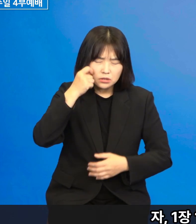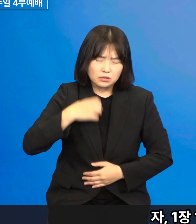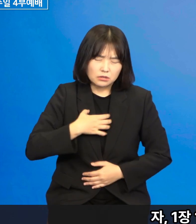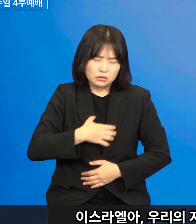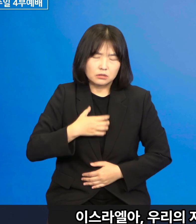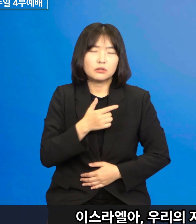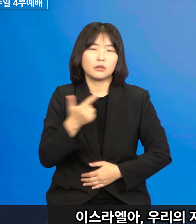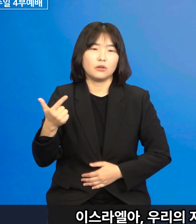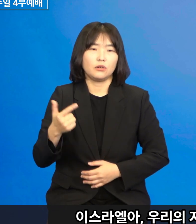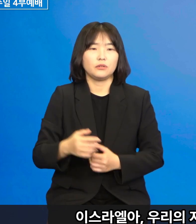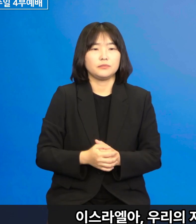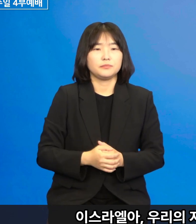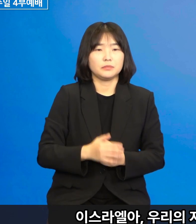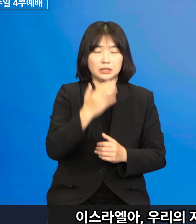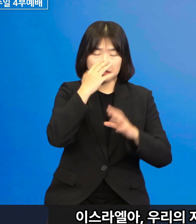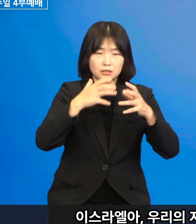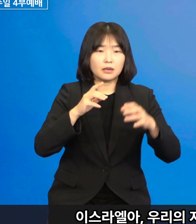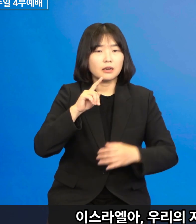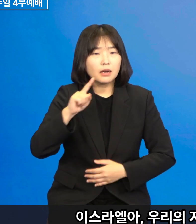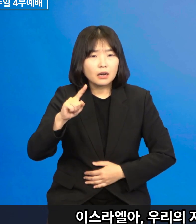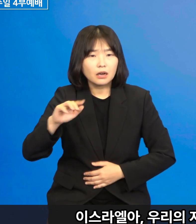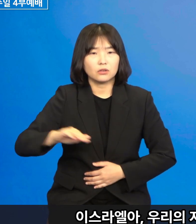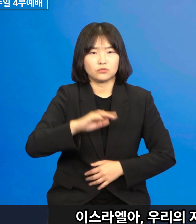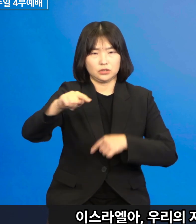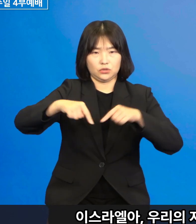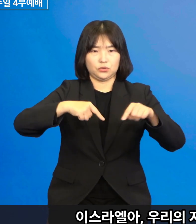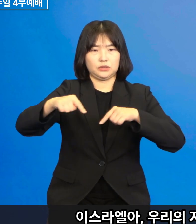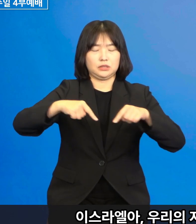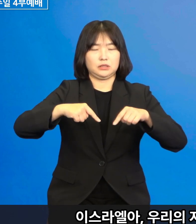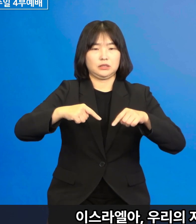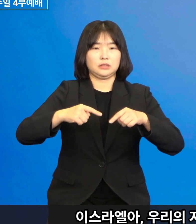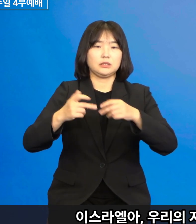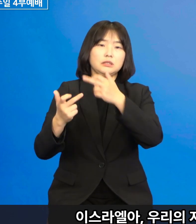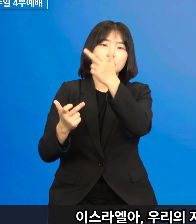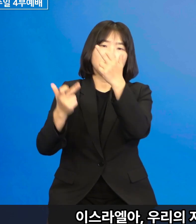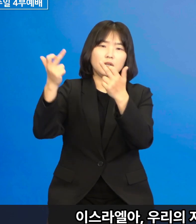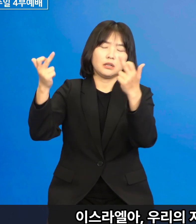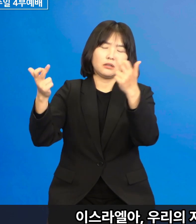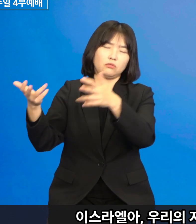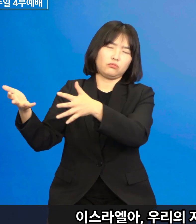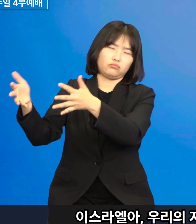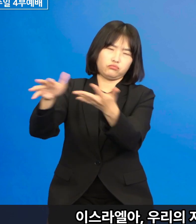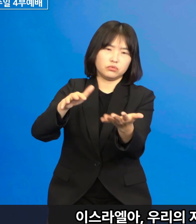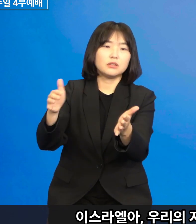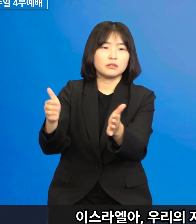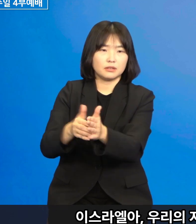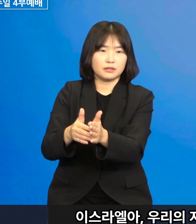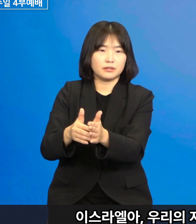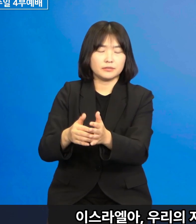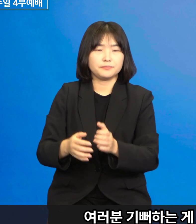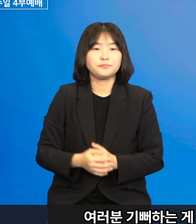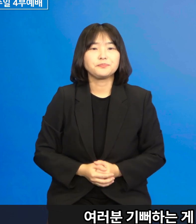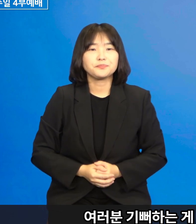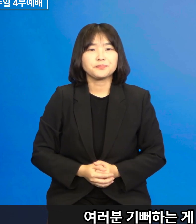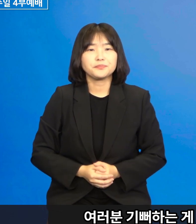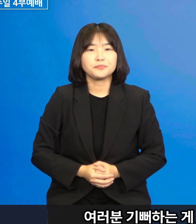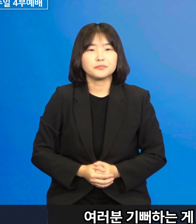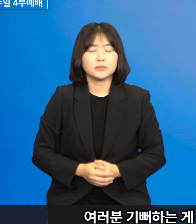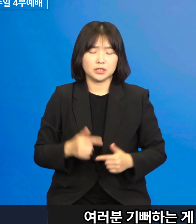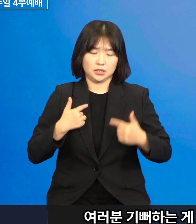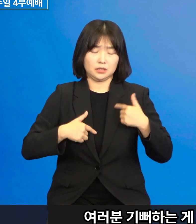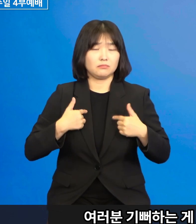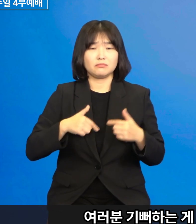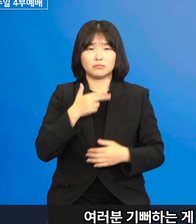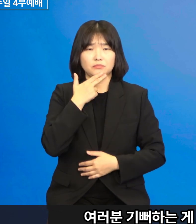보십시오. 이스라엘아, 우리의 지도자들이 산 위에서 죽었다. 여러분 기뻐하는 게